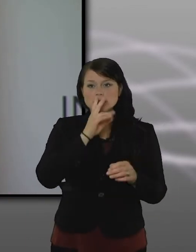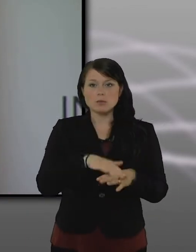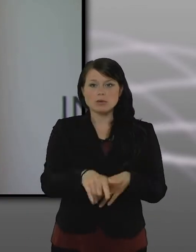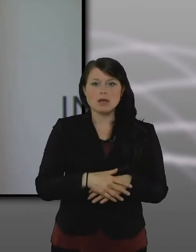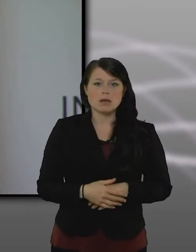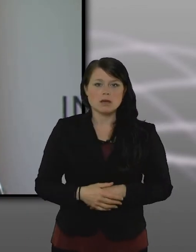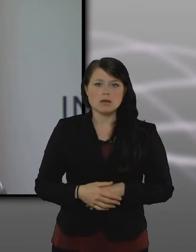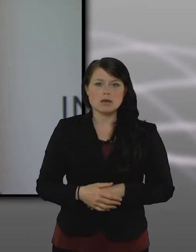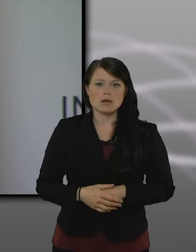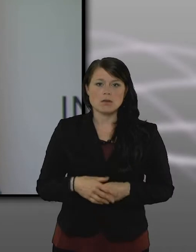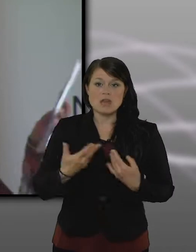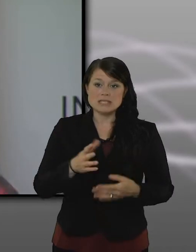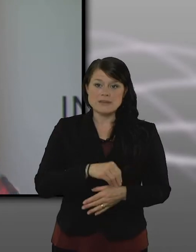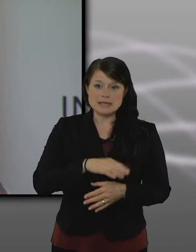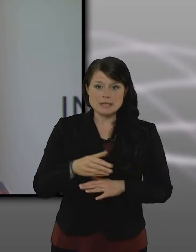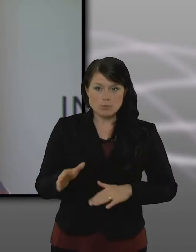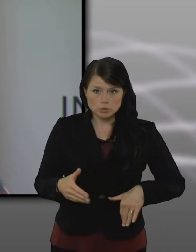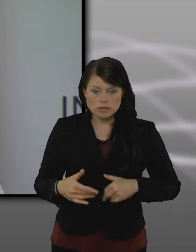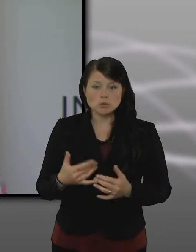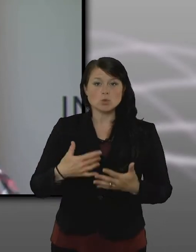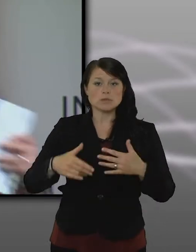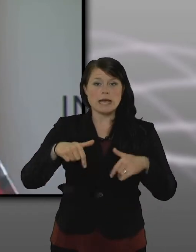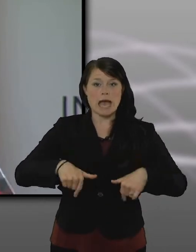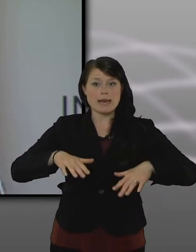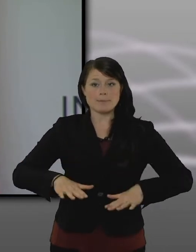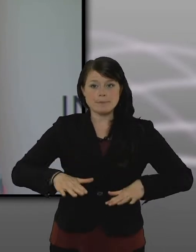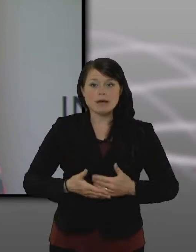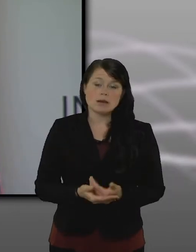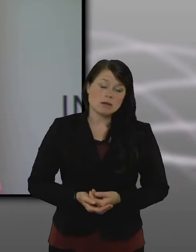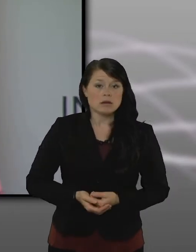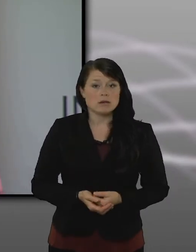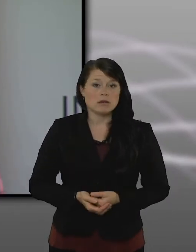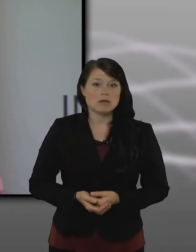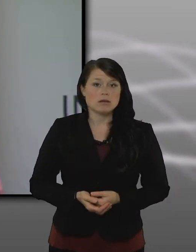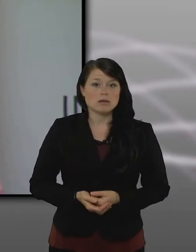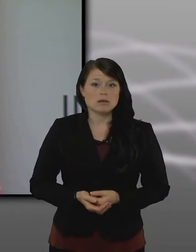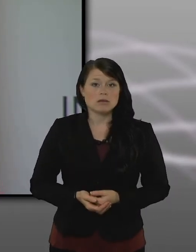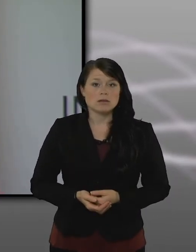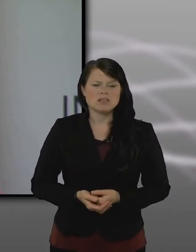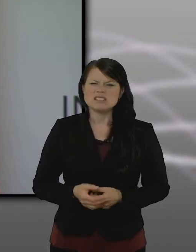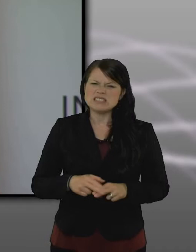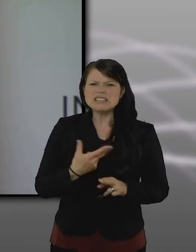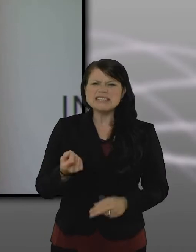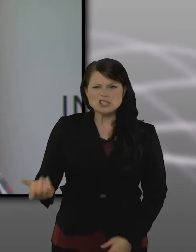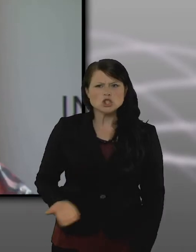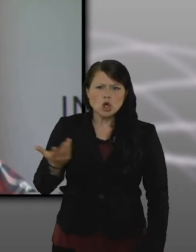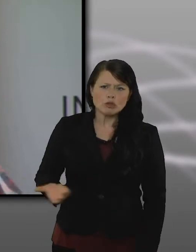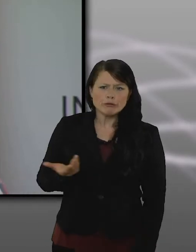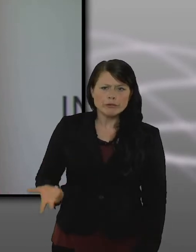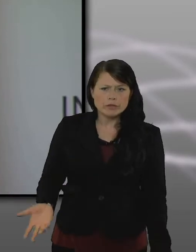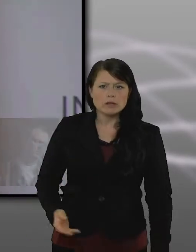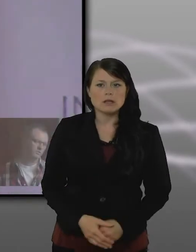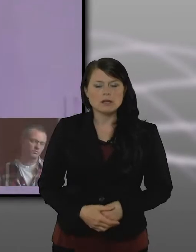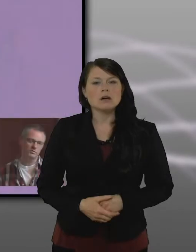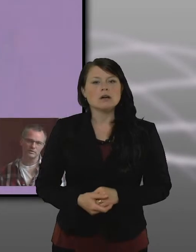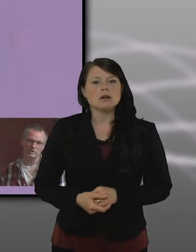ju svenskt producerat, det är gjort här hemma. Ja, det var lite synd. Så att då